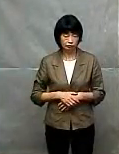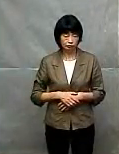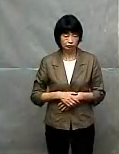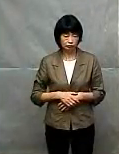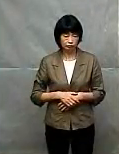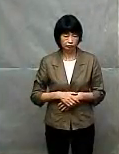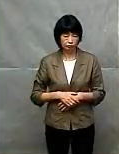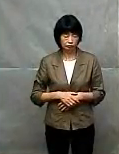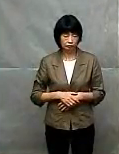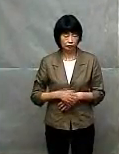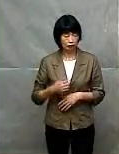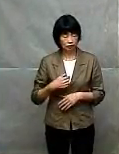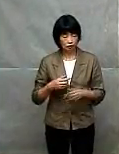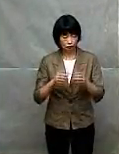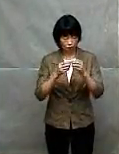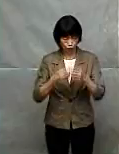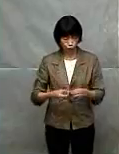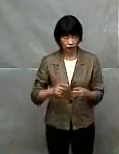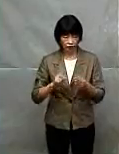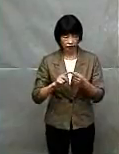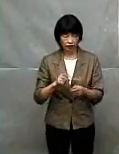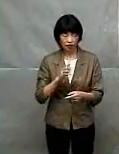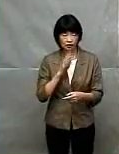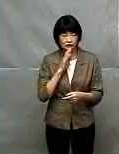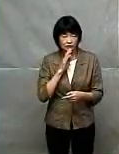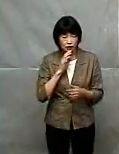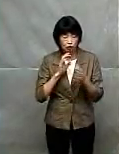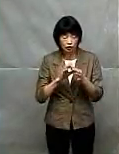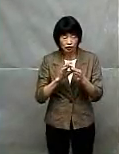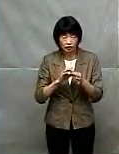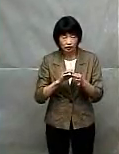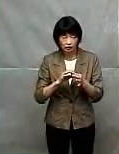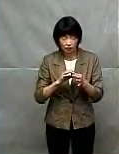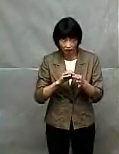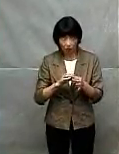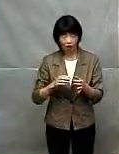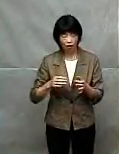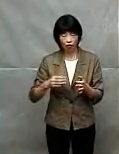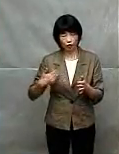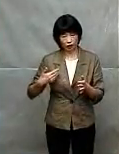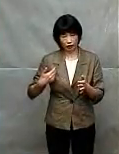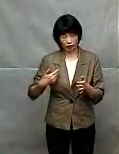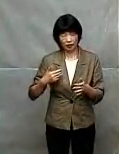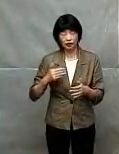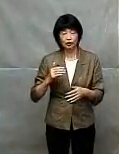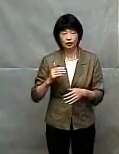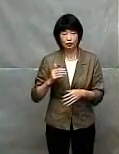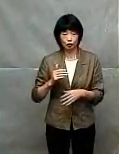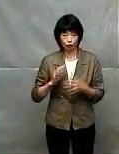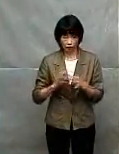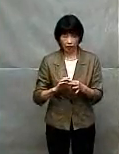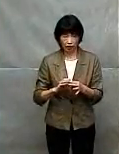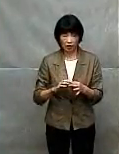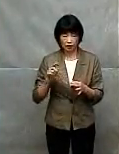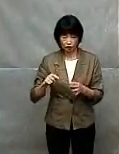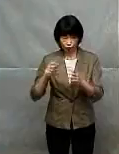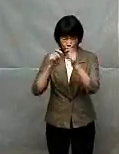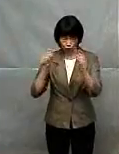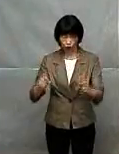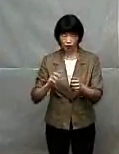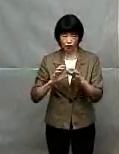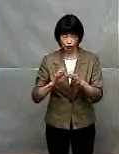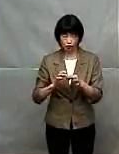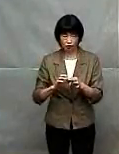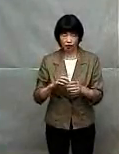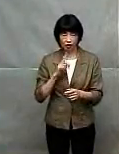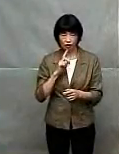体的な事実関係ちょっと承知していないものですから、そのことについて、コメントというのは差